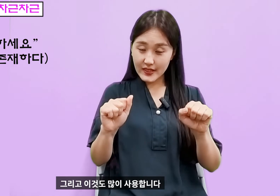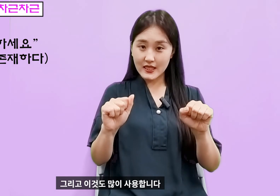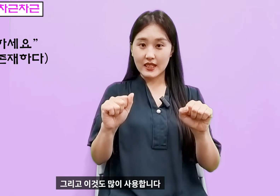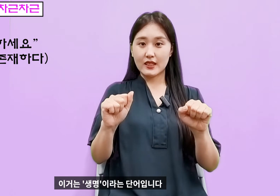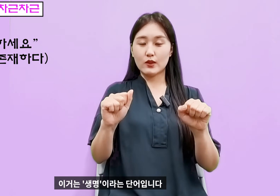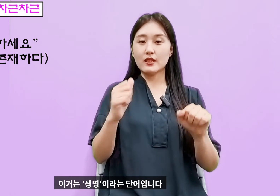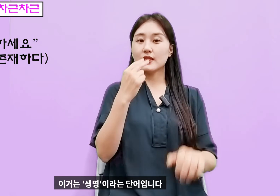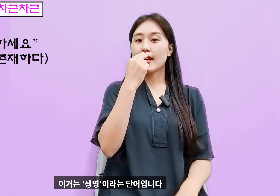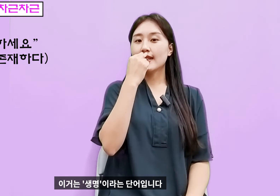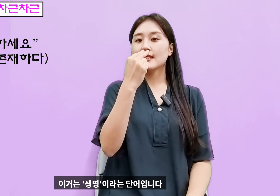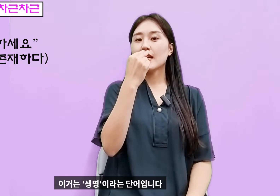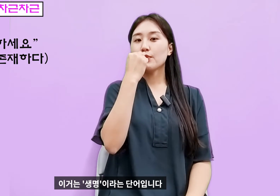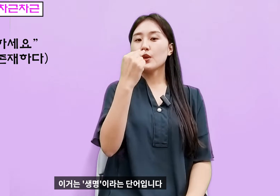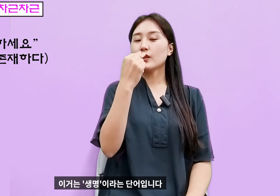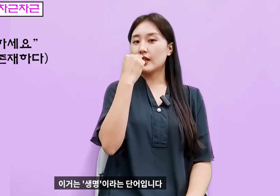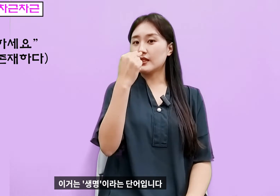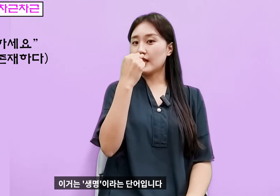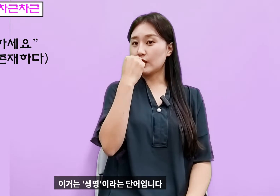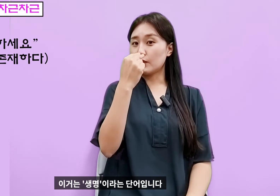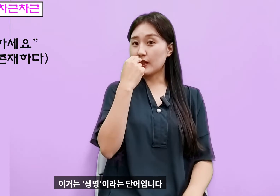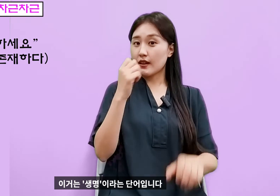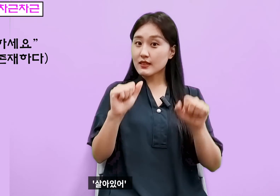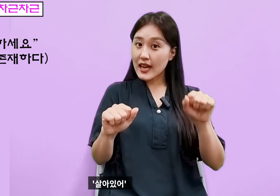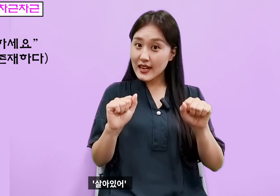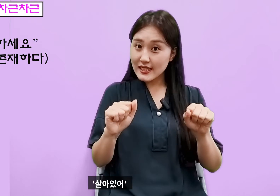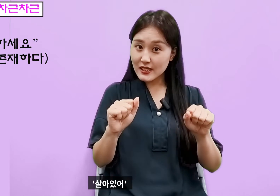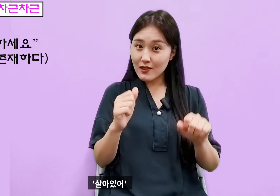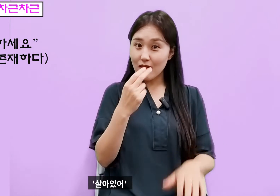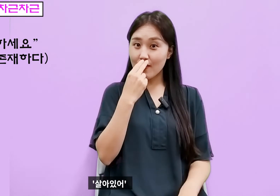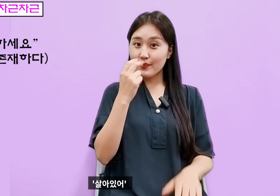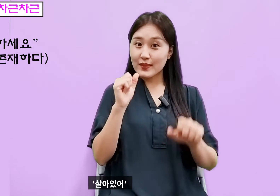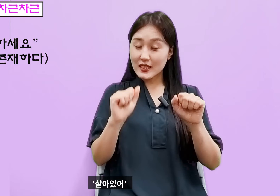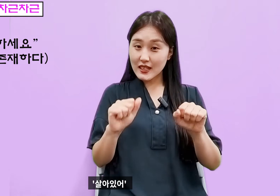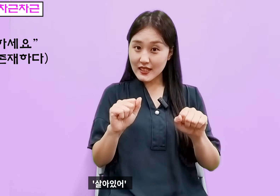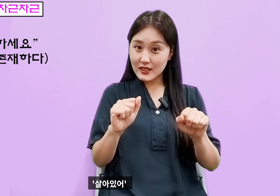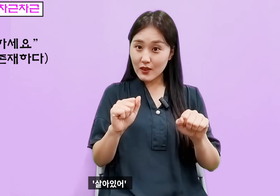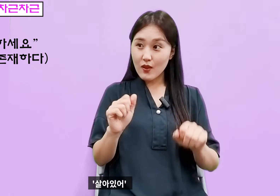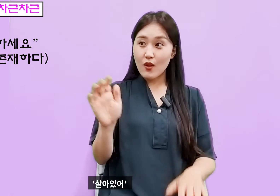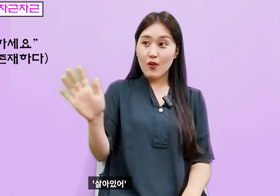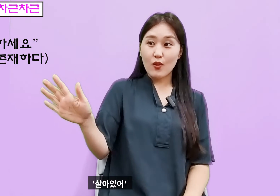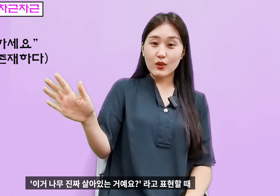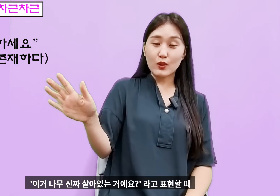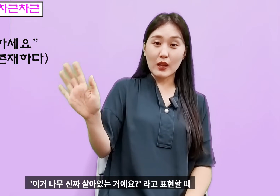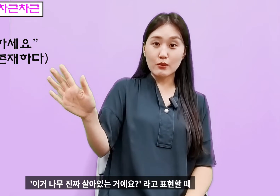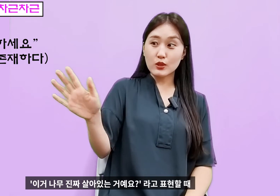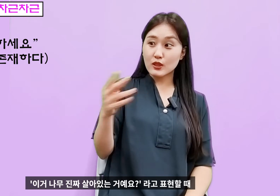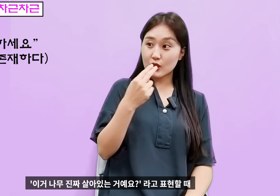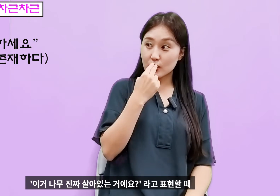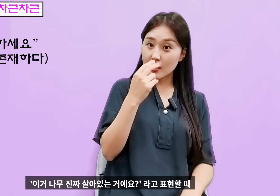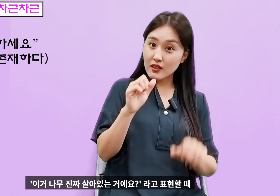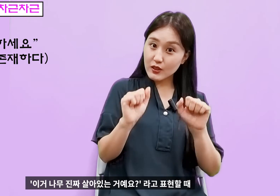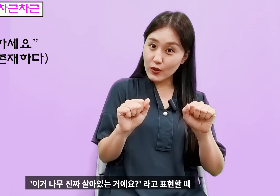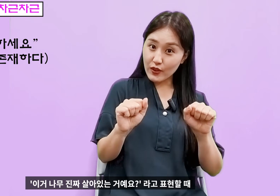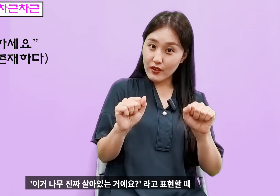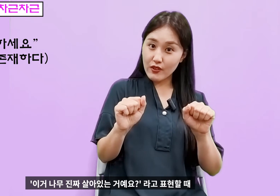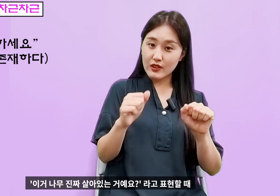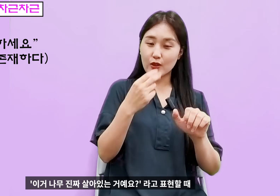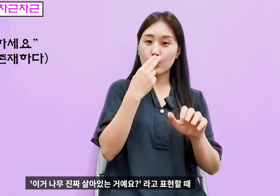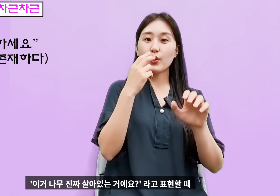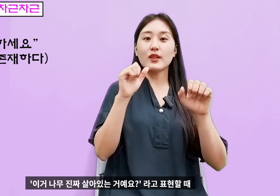자, 이거는 생명이라는 단어입니다. 살아있어? 살아있어? 이거 나무 진짜 살아있는 거예요? 라고 표현할